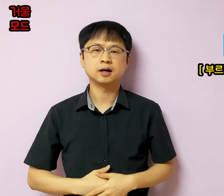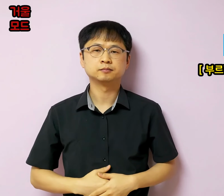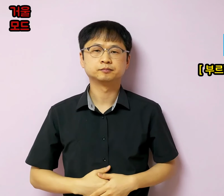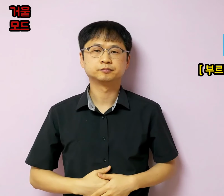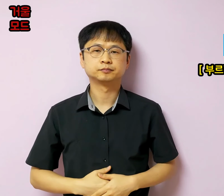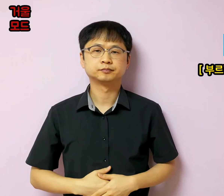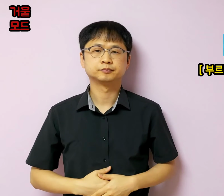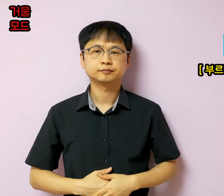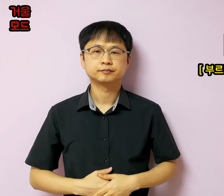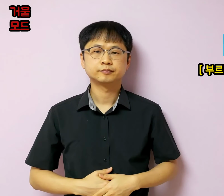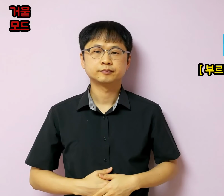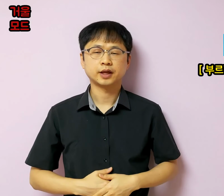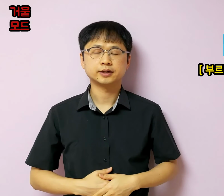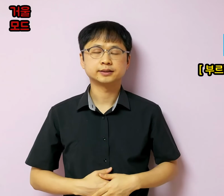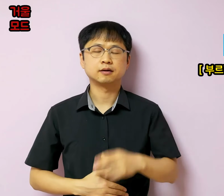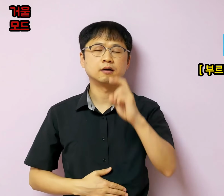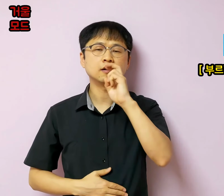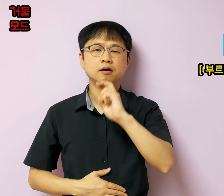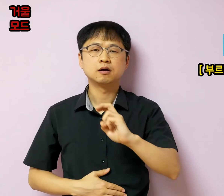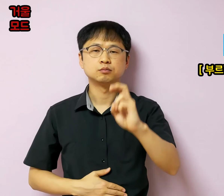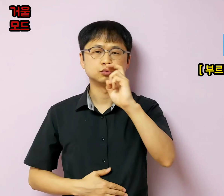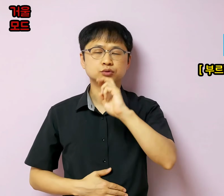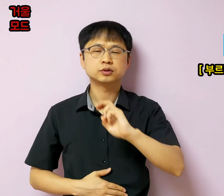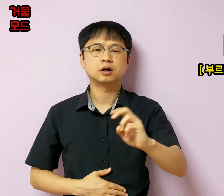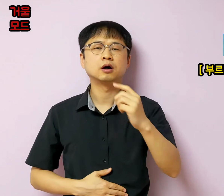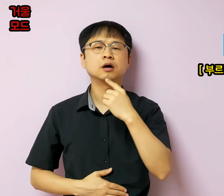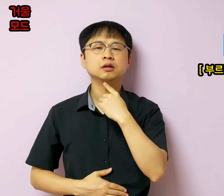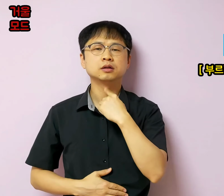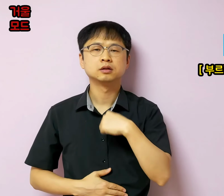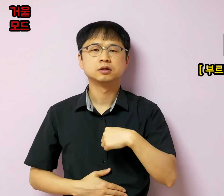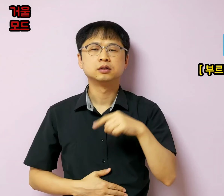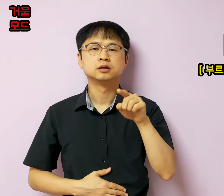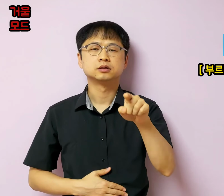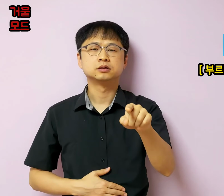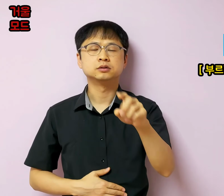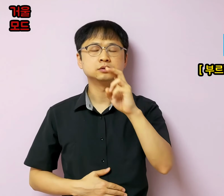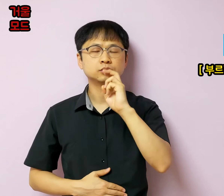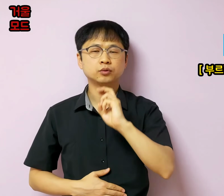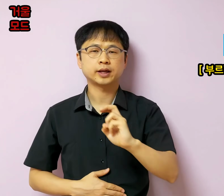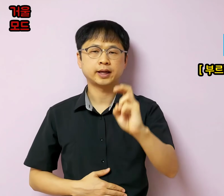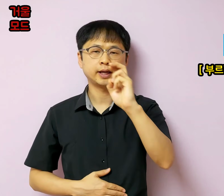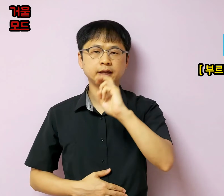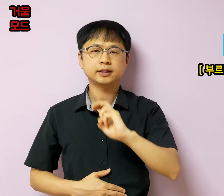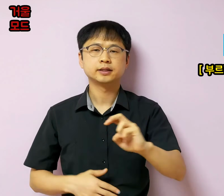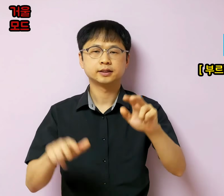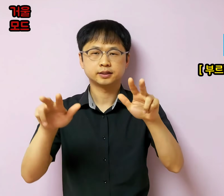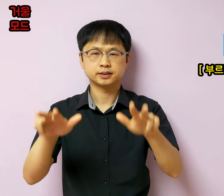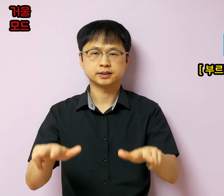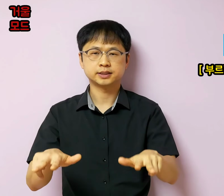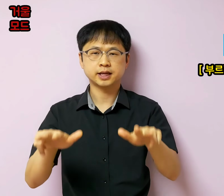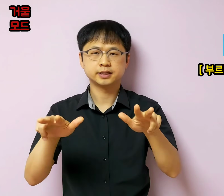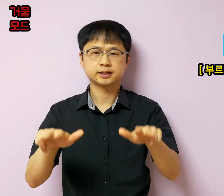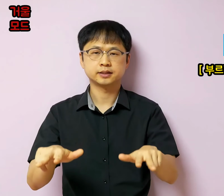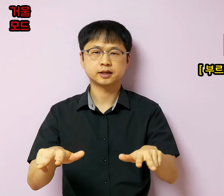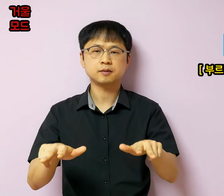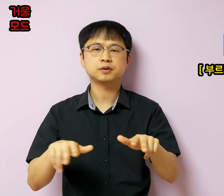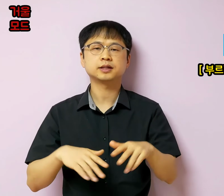지금입니다. 네, 그래서 부르던 그 노래, 이제 이렇게